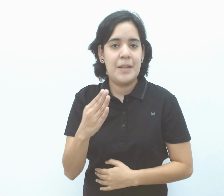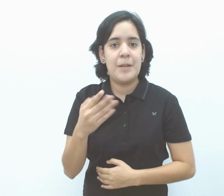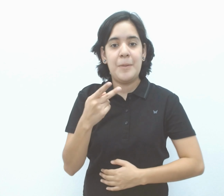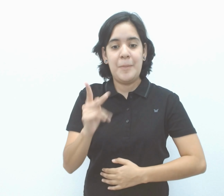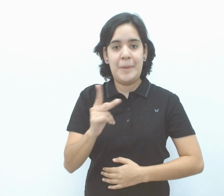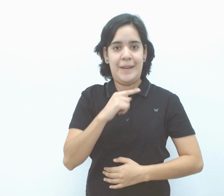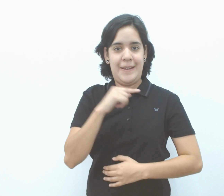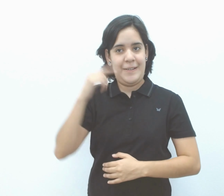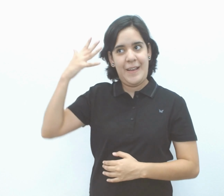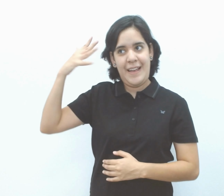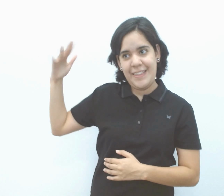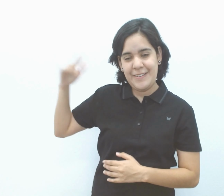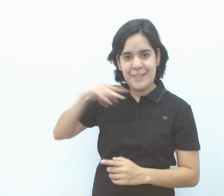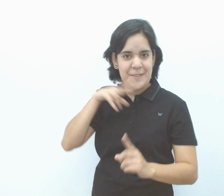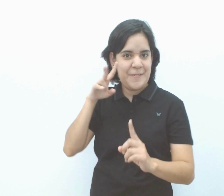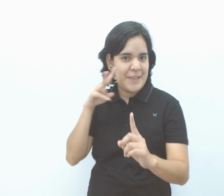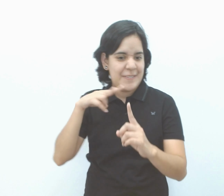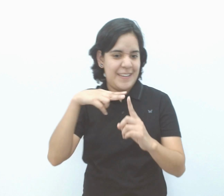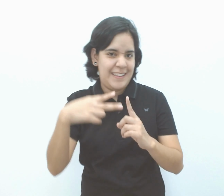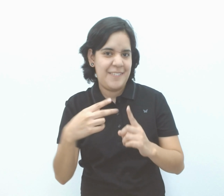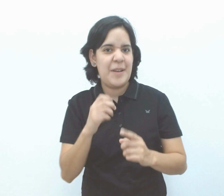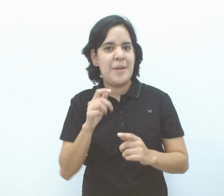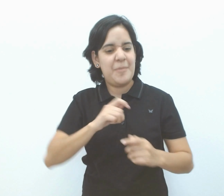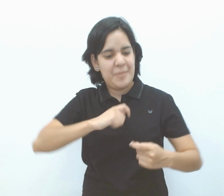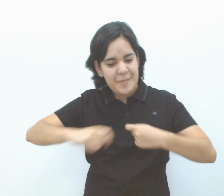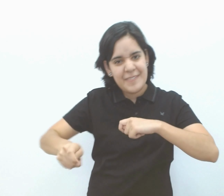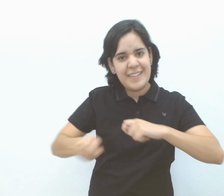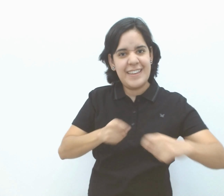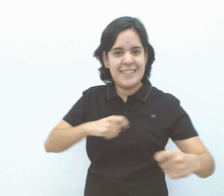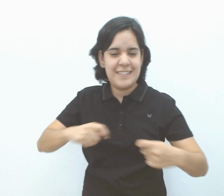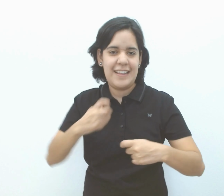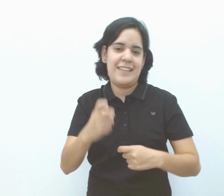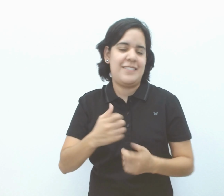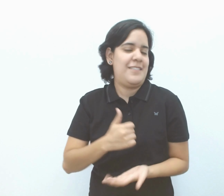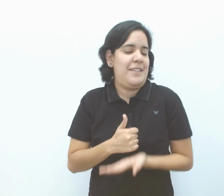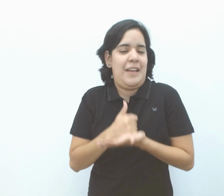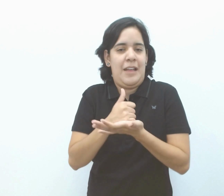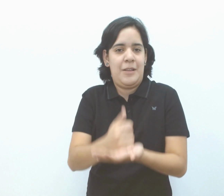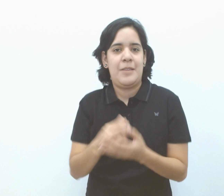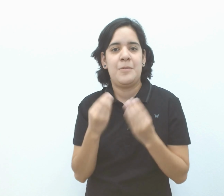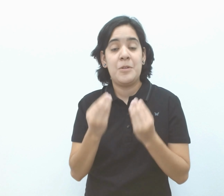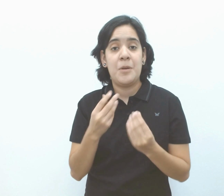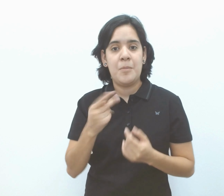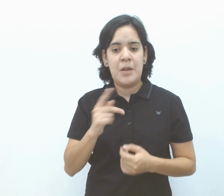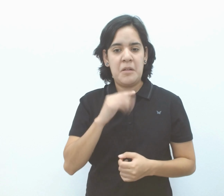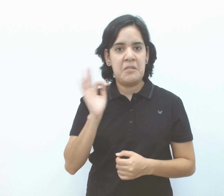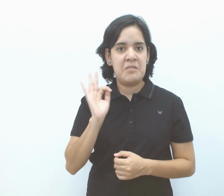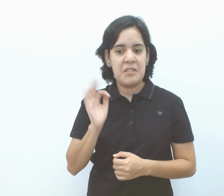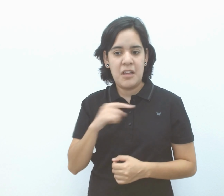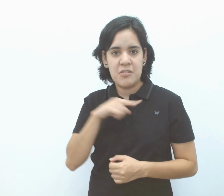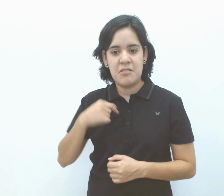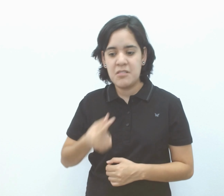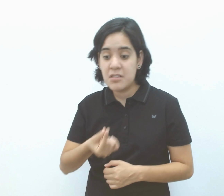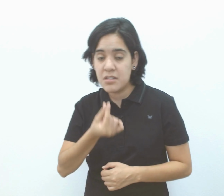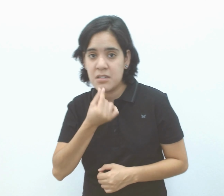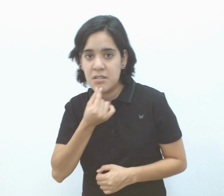con nuestra visión adulta a una visión de niño y a su proceso de desarrollo no va a ayudarnos en el desarrollo